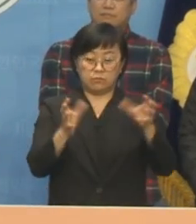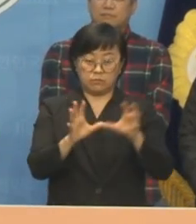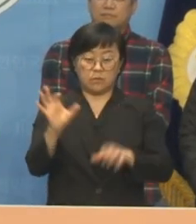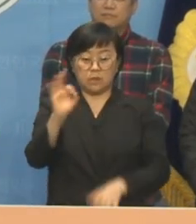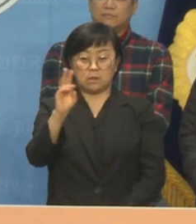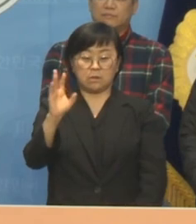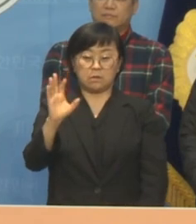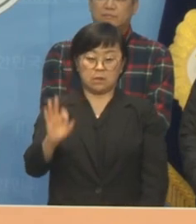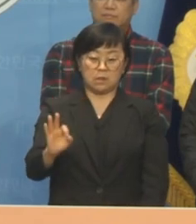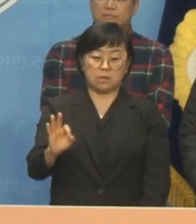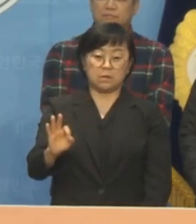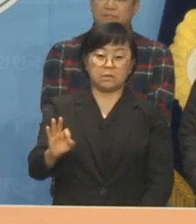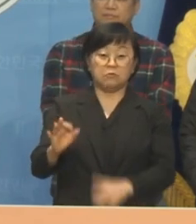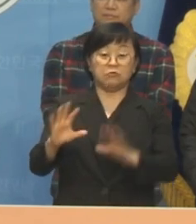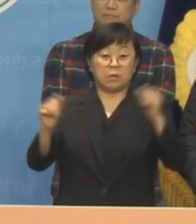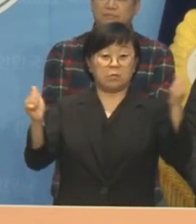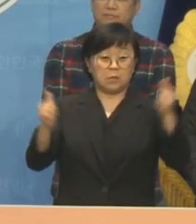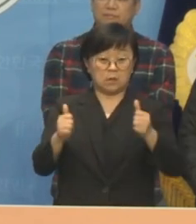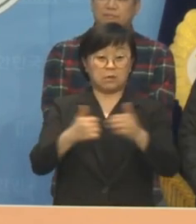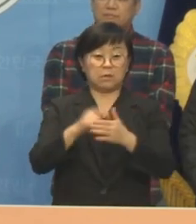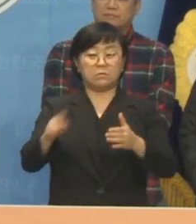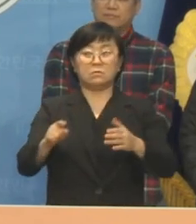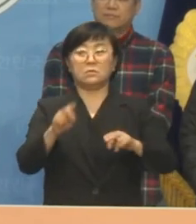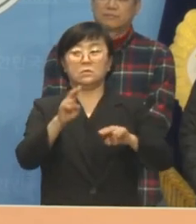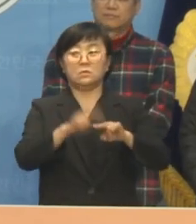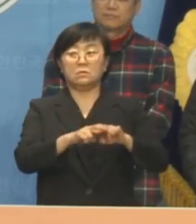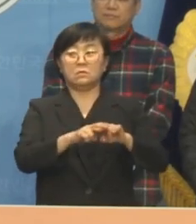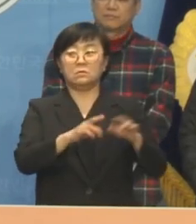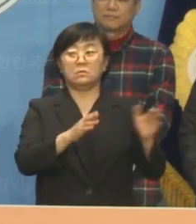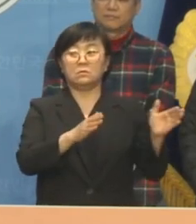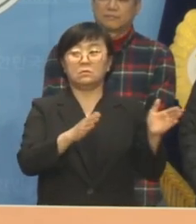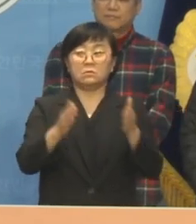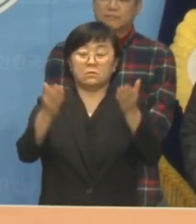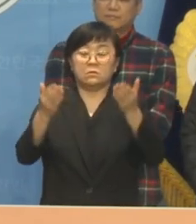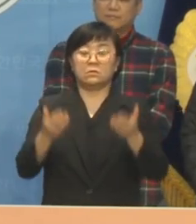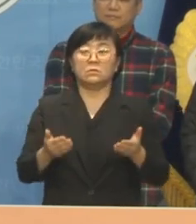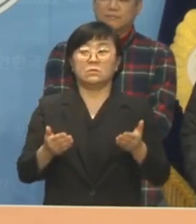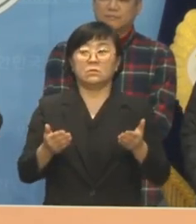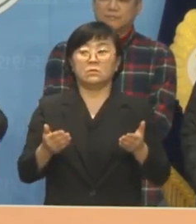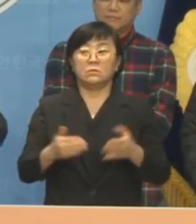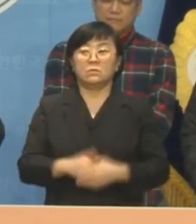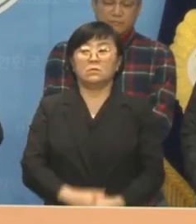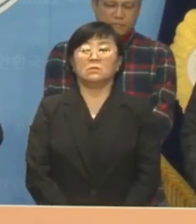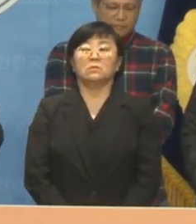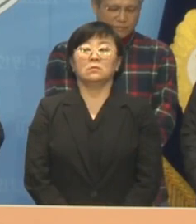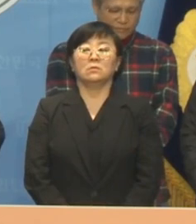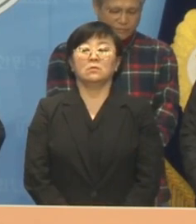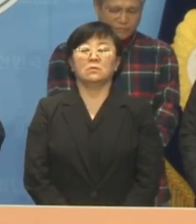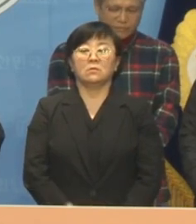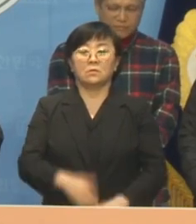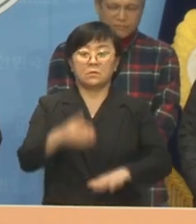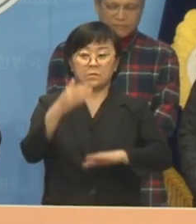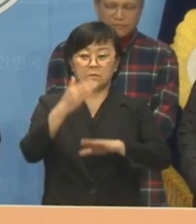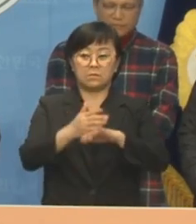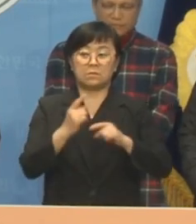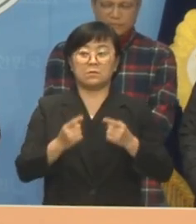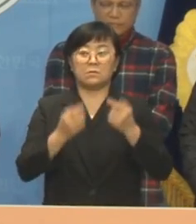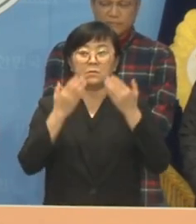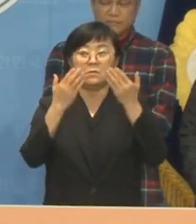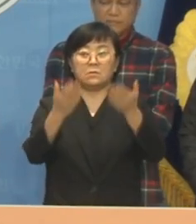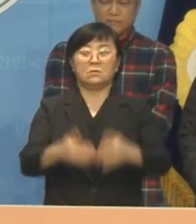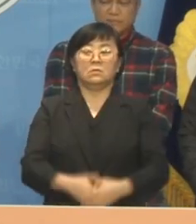양경기 의원님께서 또 이러한 자리를 만들어 주셔서 어쨌든 감사하다는 말씀을